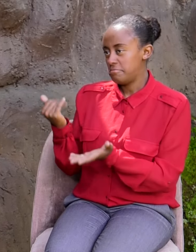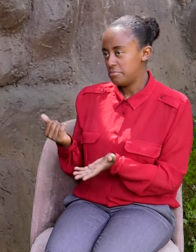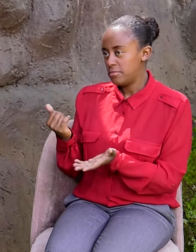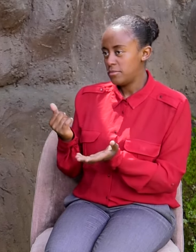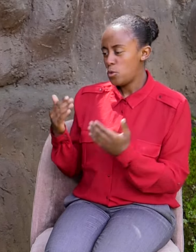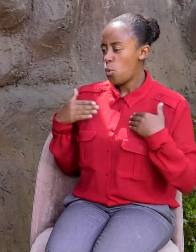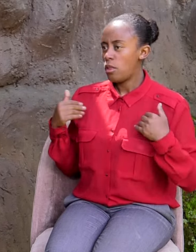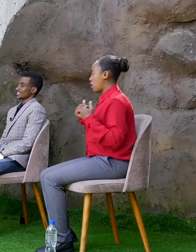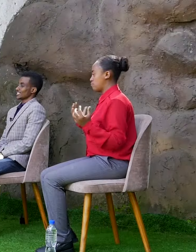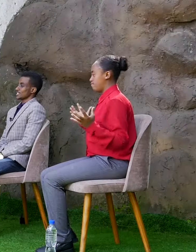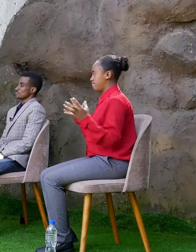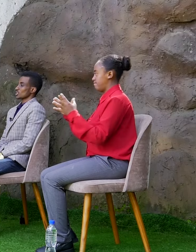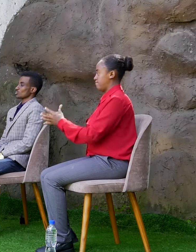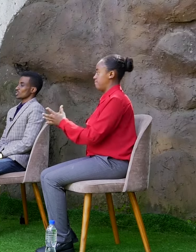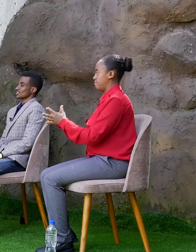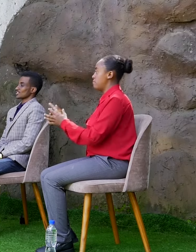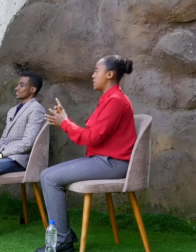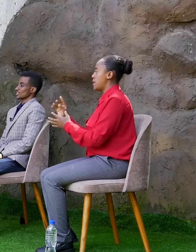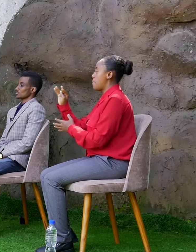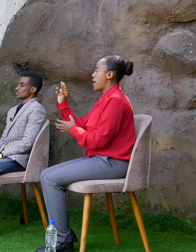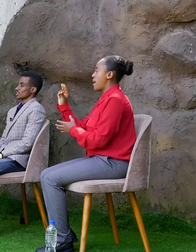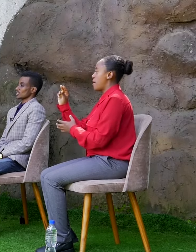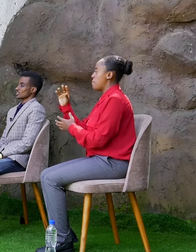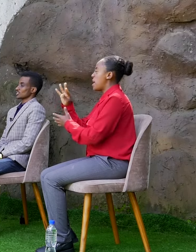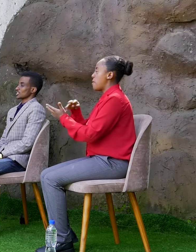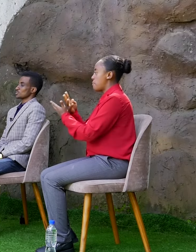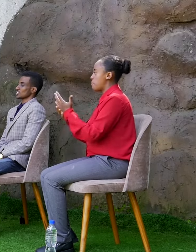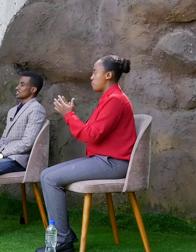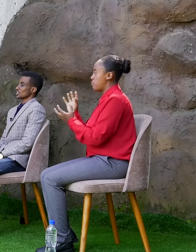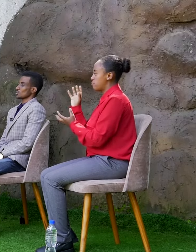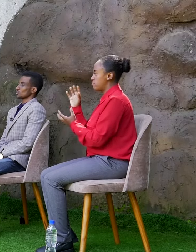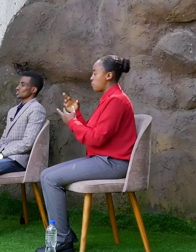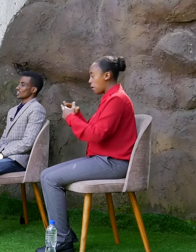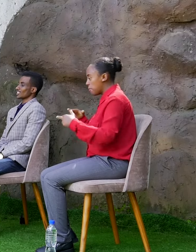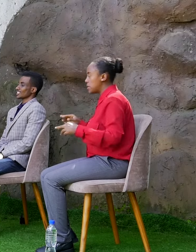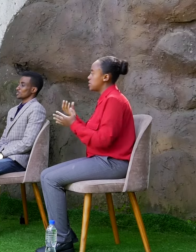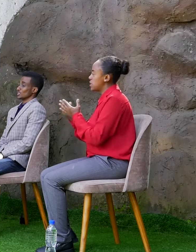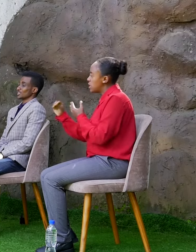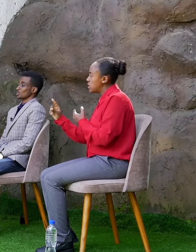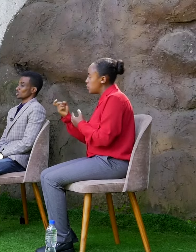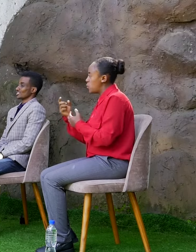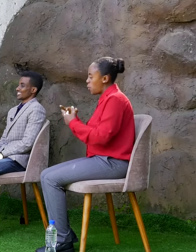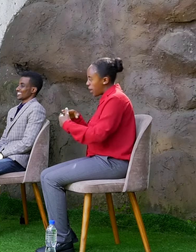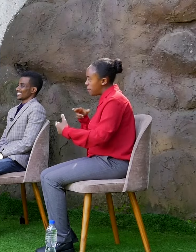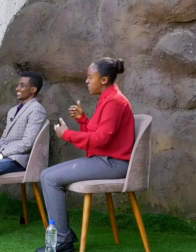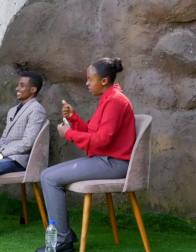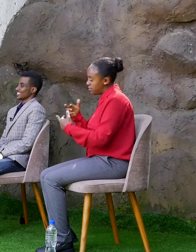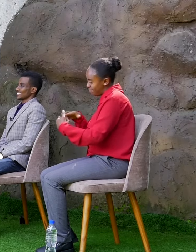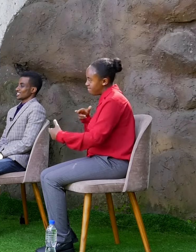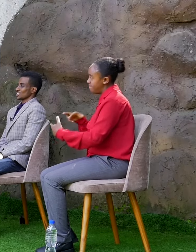ወጣቶቹ ተሰባስበን መረብ ኳስ እንሰራ ነበር። በራሳችን ገመድ ገዝተን ሊሆን ይችላል፣ ገምደንም ሊሆን